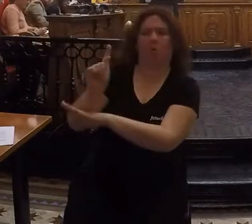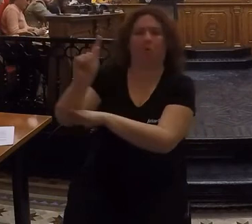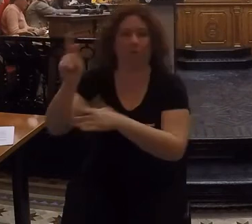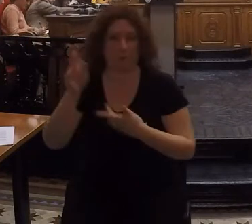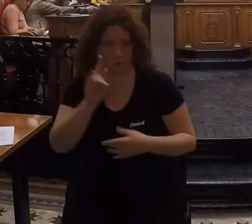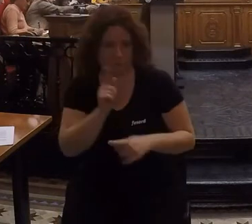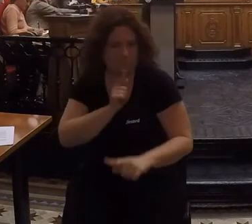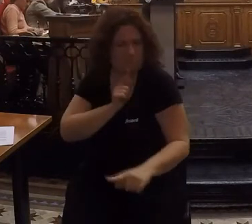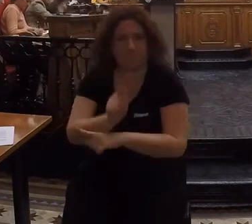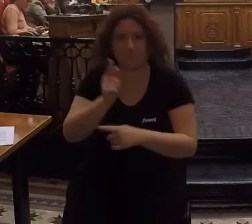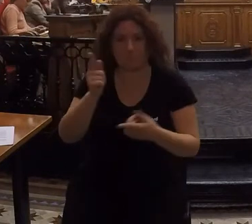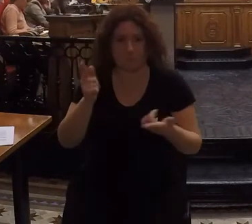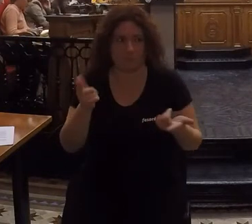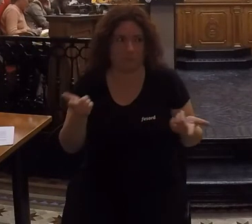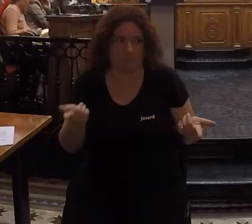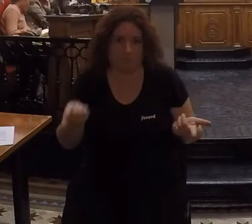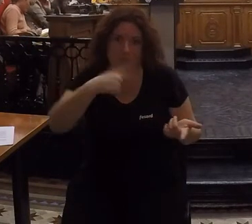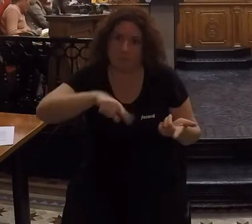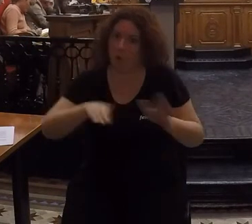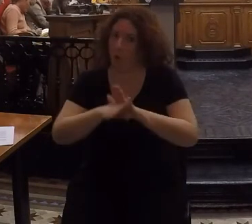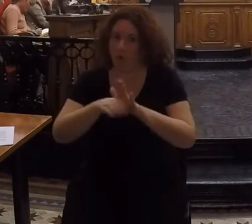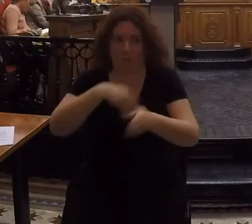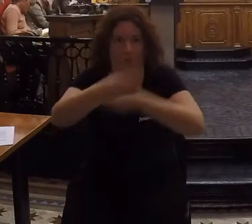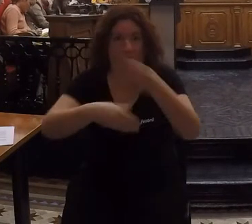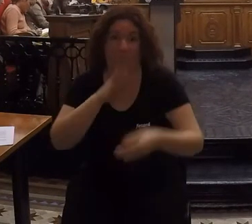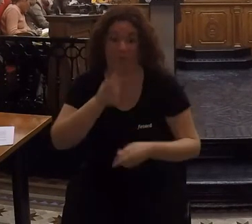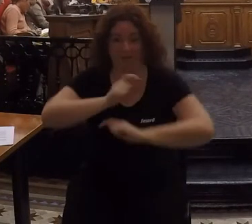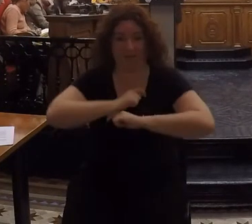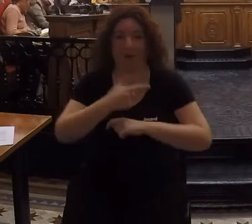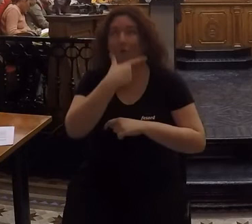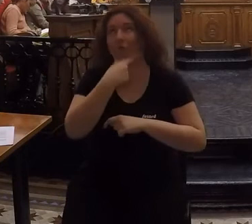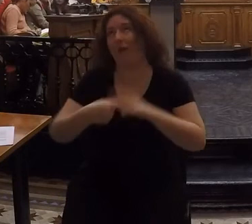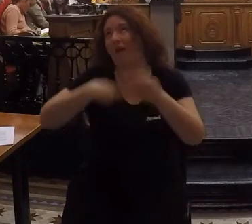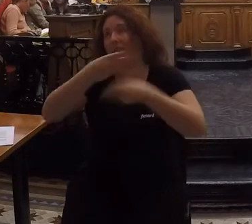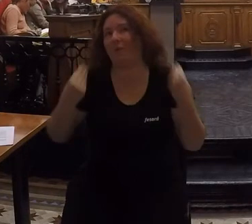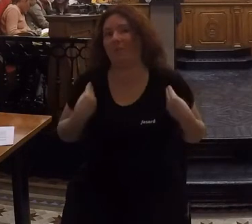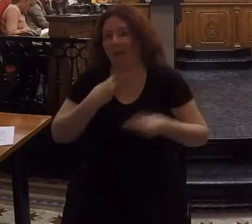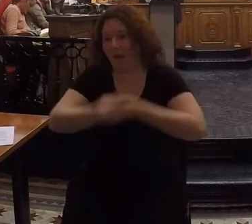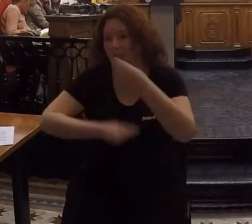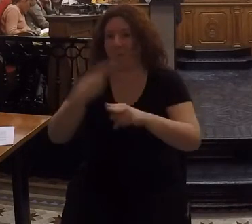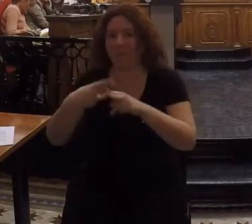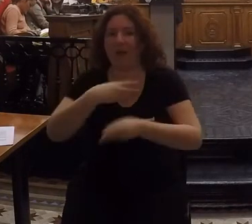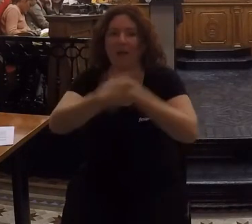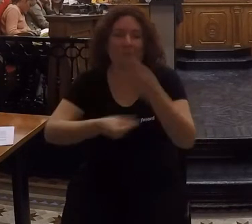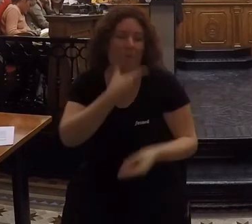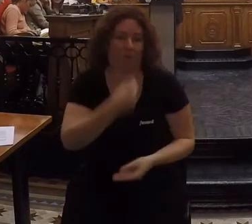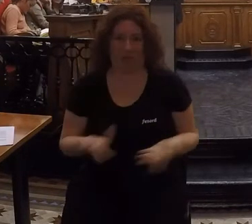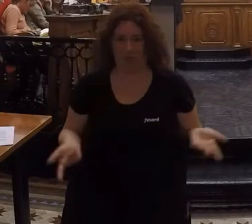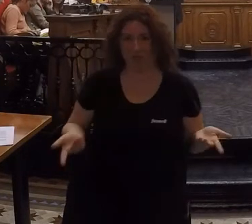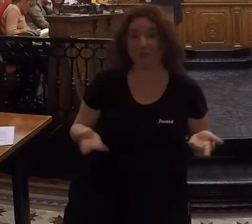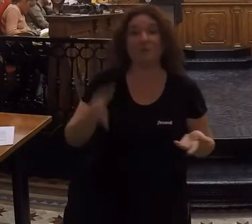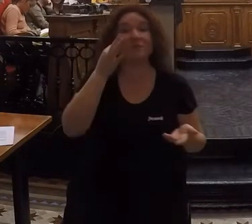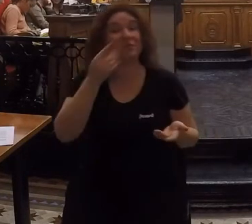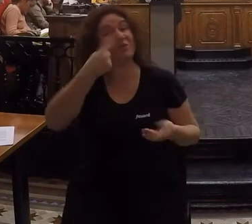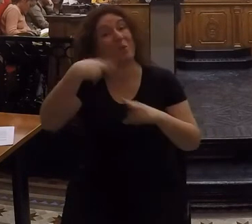que sigan así porque nos lo están poniendo muy fácil. Nuestra forma de entender la política, reitero, es diferente. Construir y